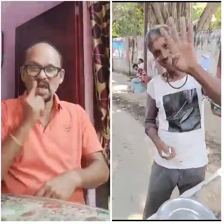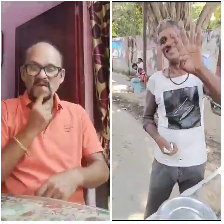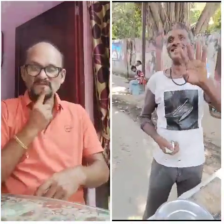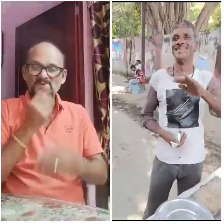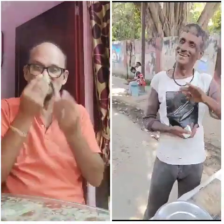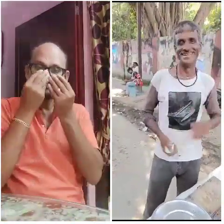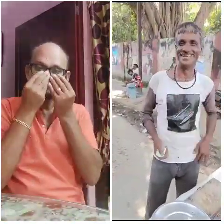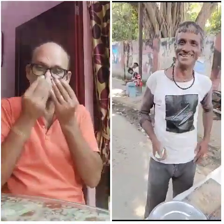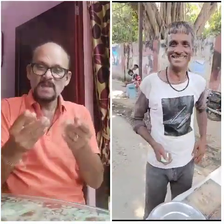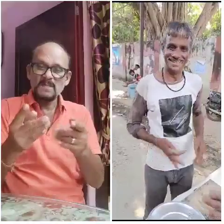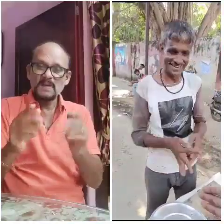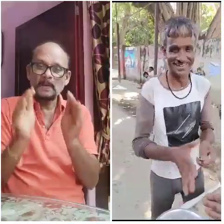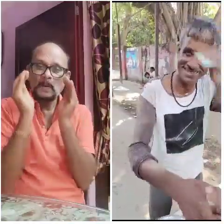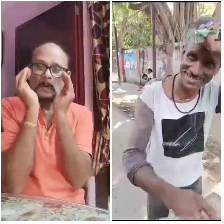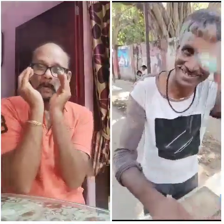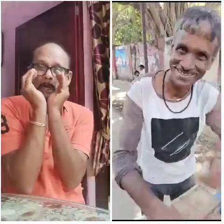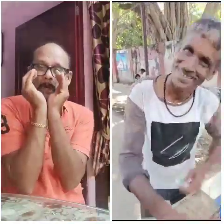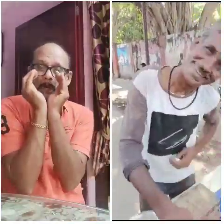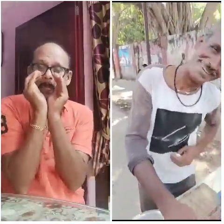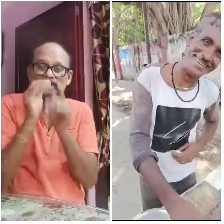जालो जाचा जाचा क्ली का और दो चलाग अबस अबसनुत